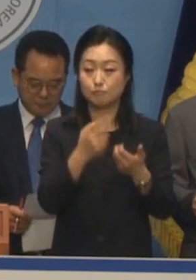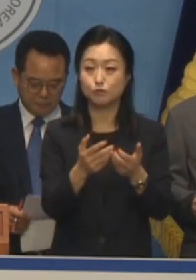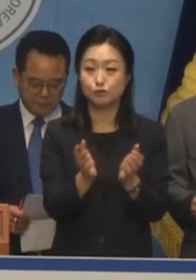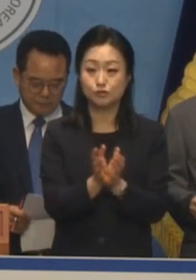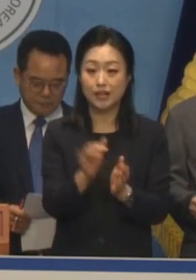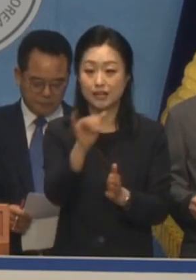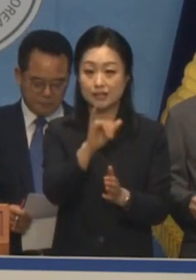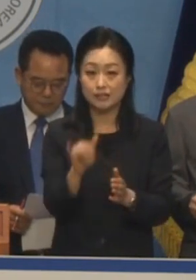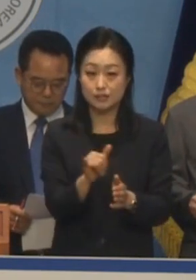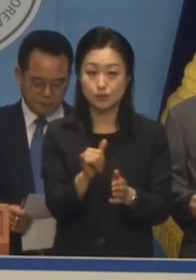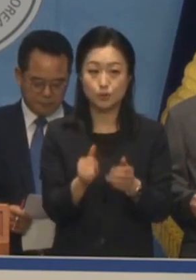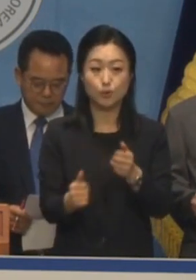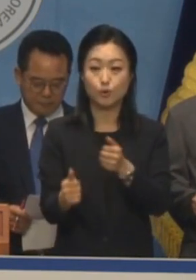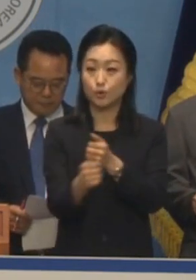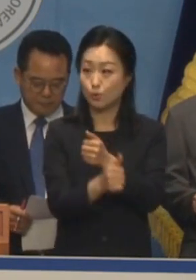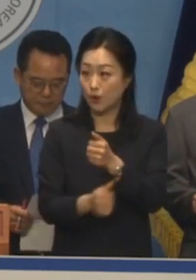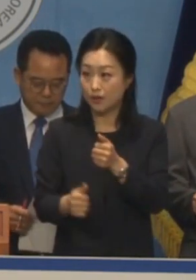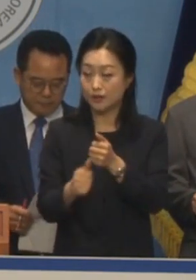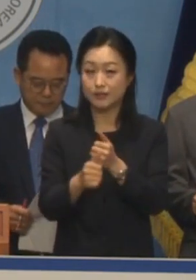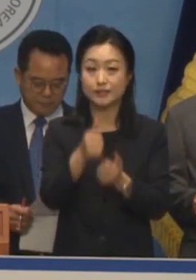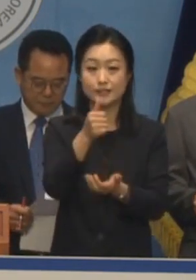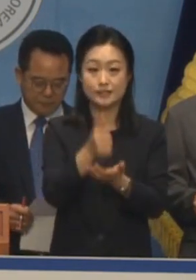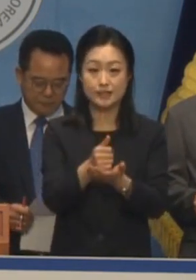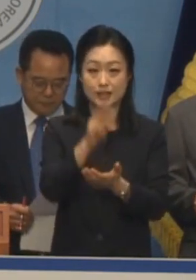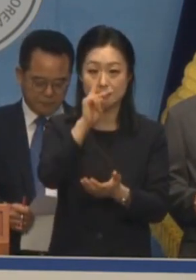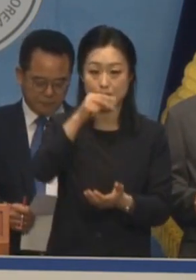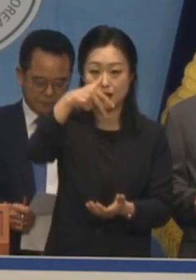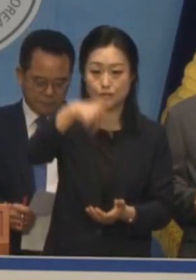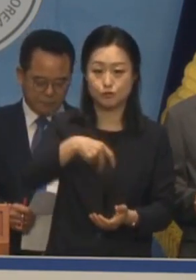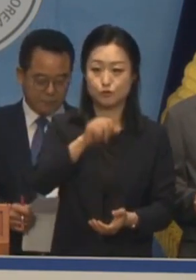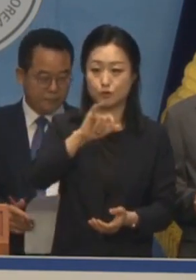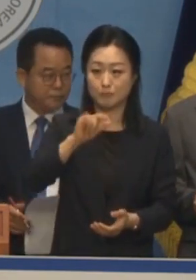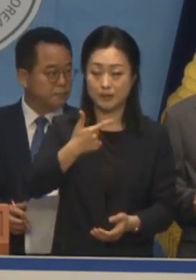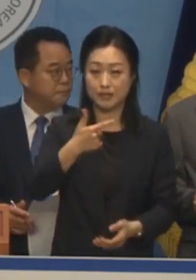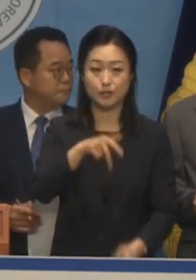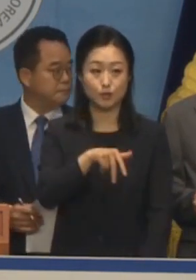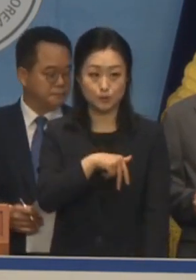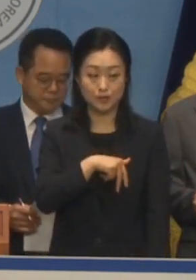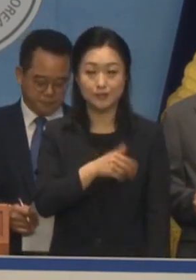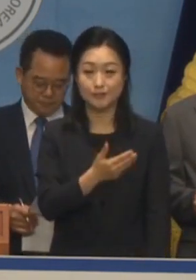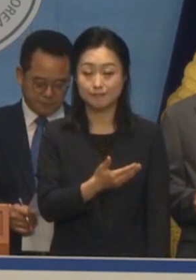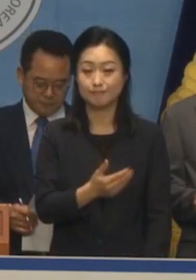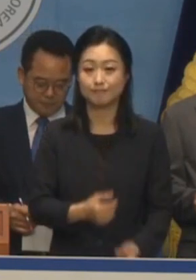더불어민주당 을지로위원회 위원장이신 박주민 의원님 참석하셨습니다.